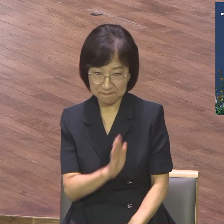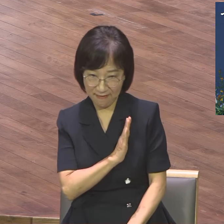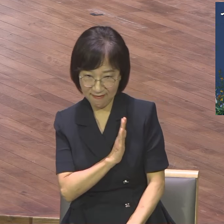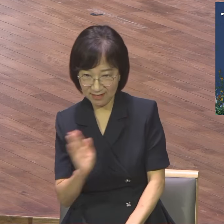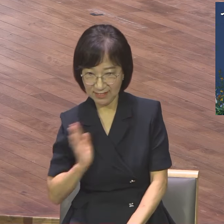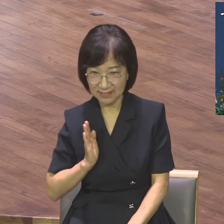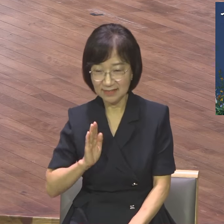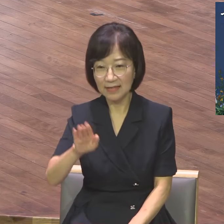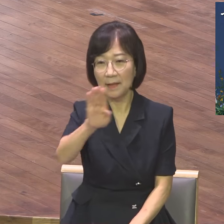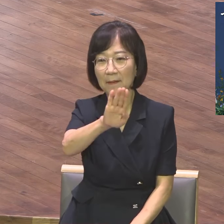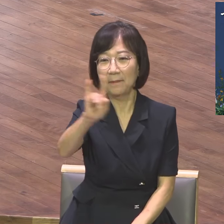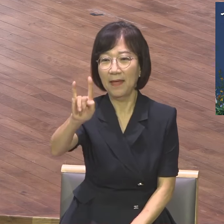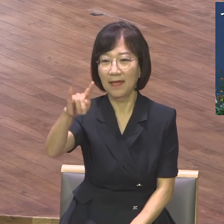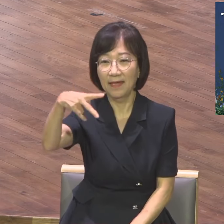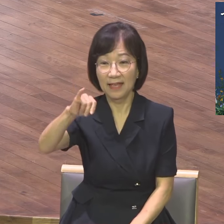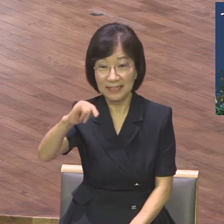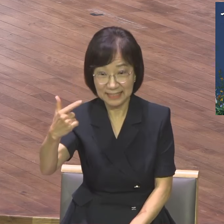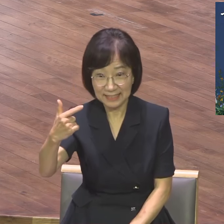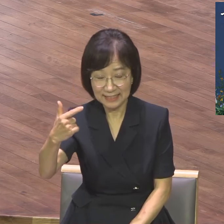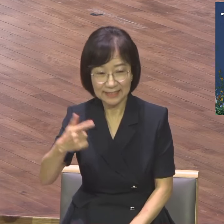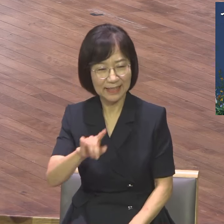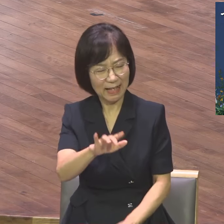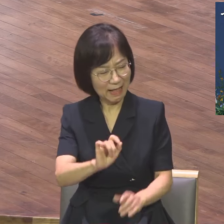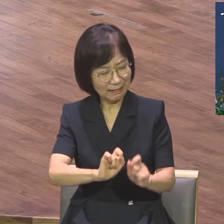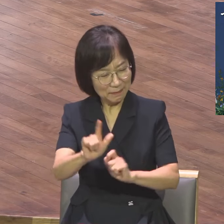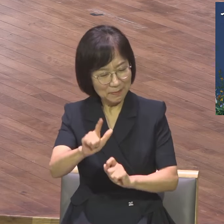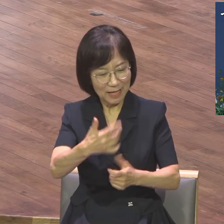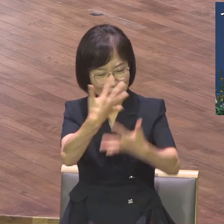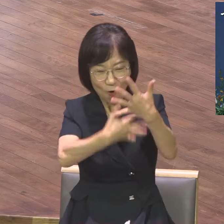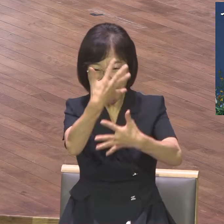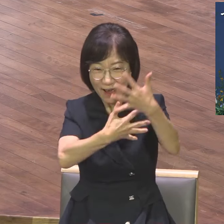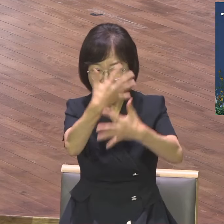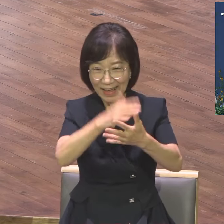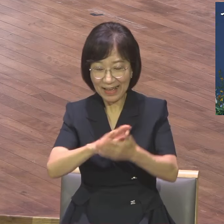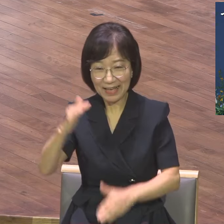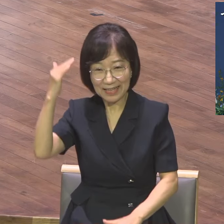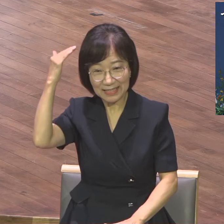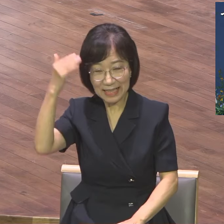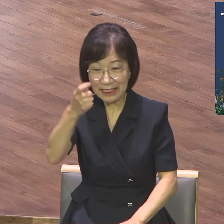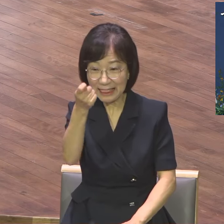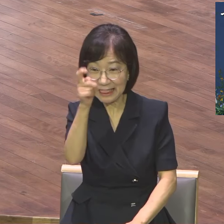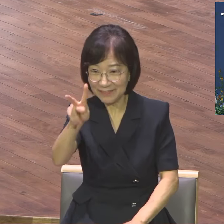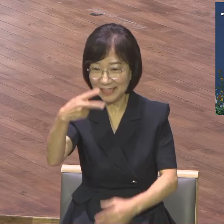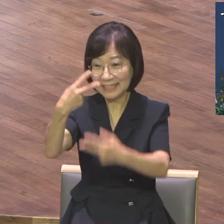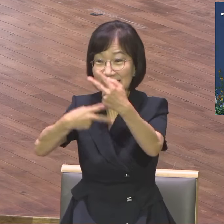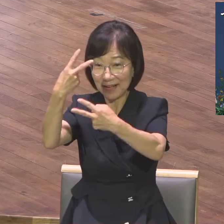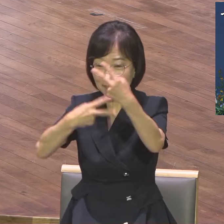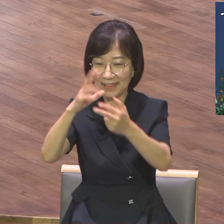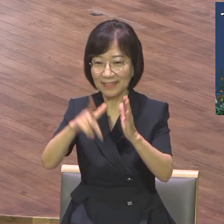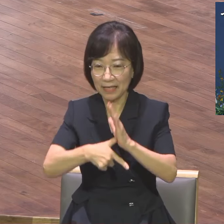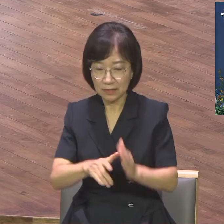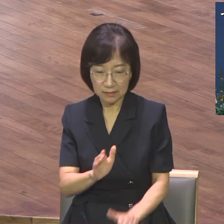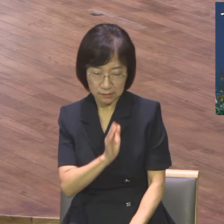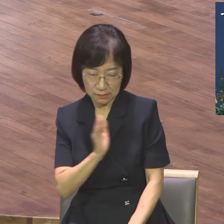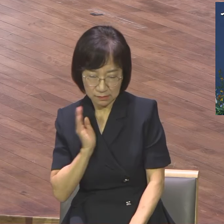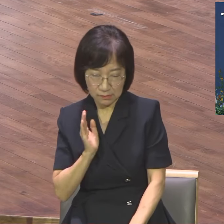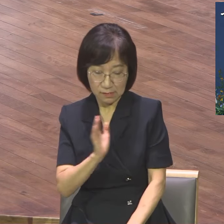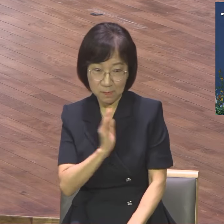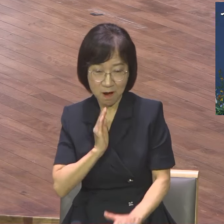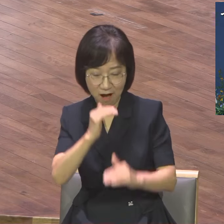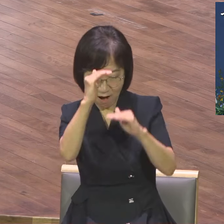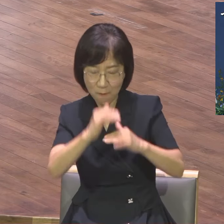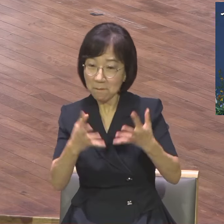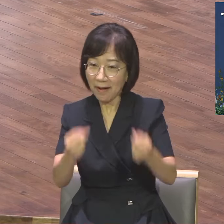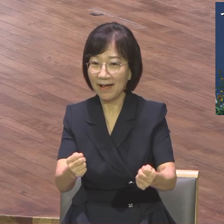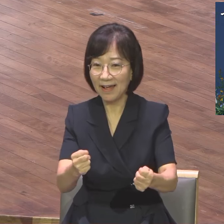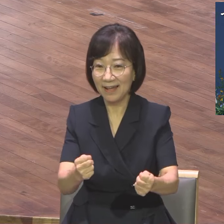그래서 배신은 영화나 드라마에 자주 그렇게 단골 소재로 등장을